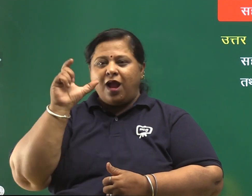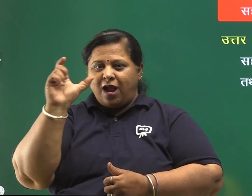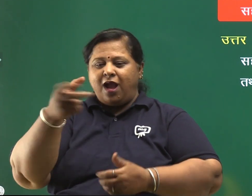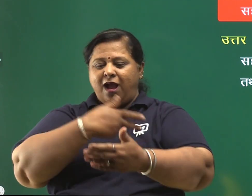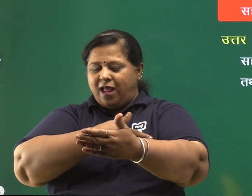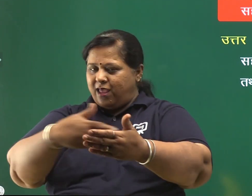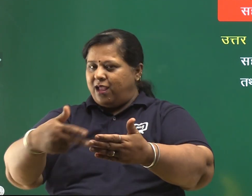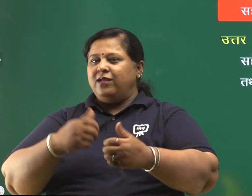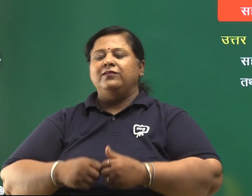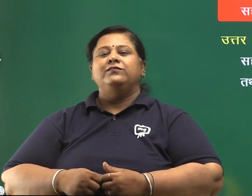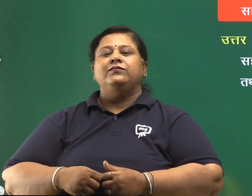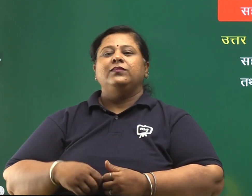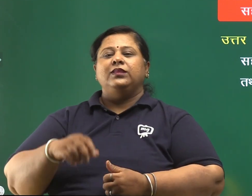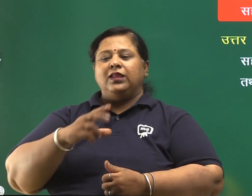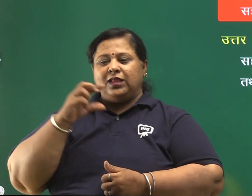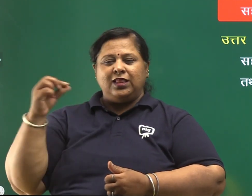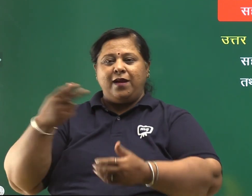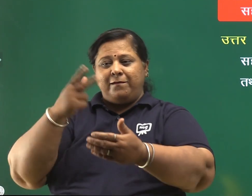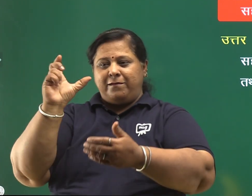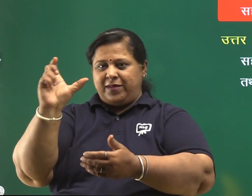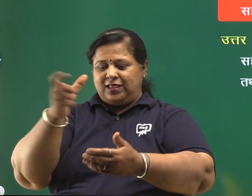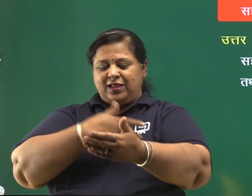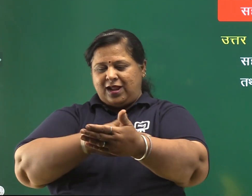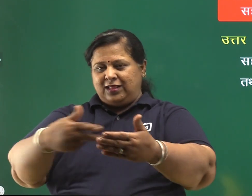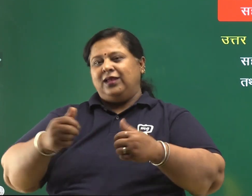कान्हा तथा मंदरा थे।